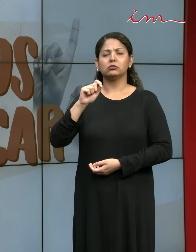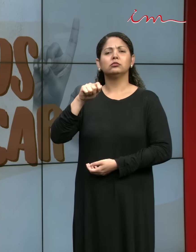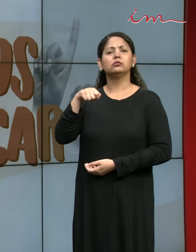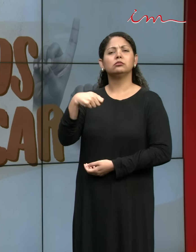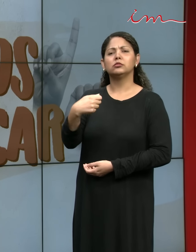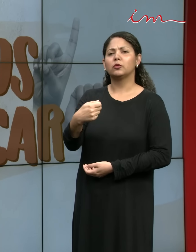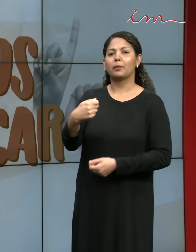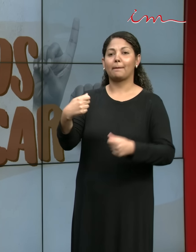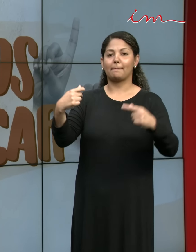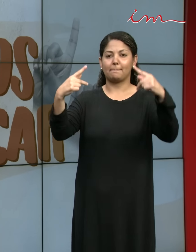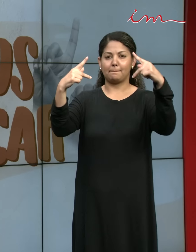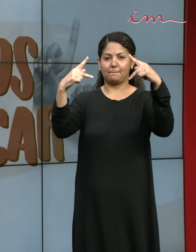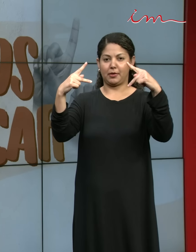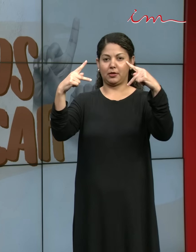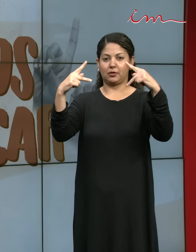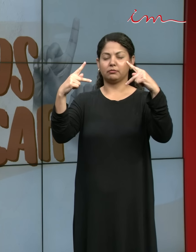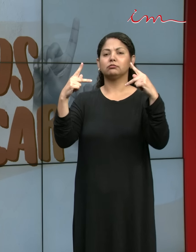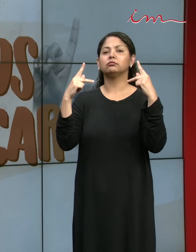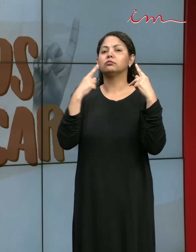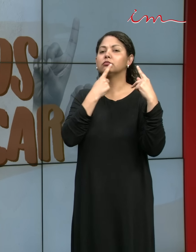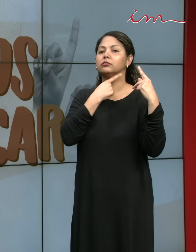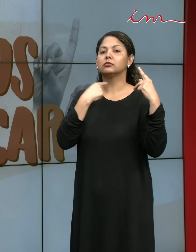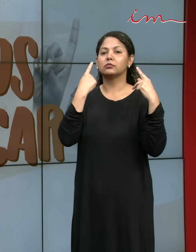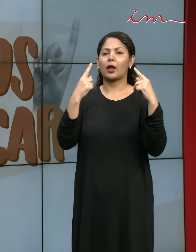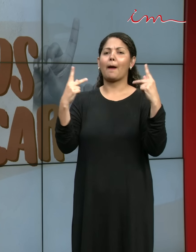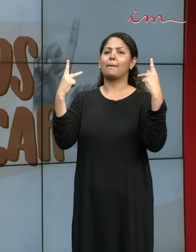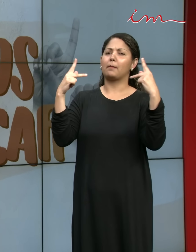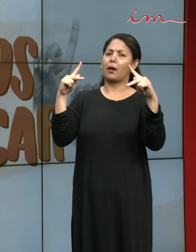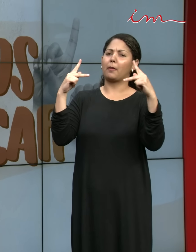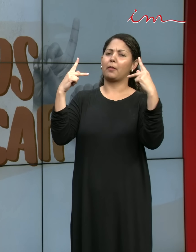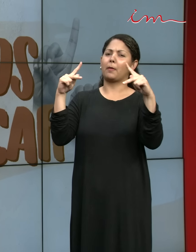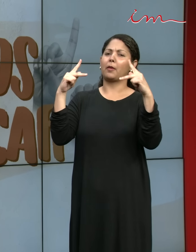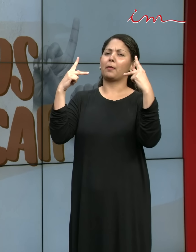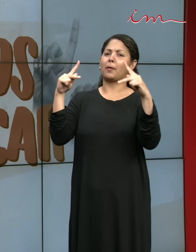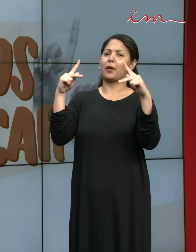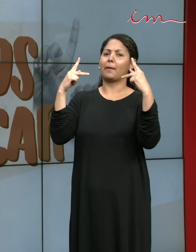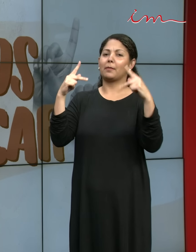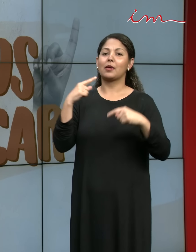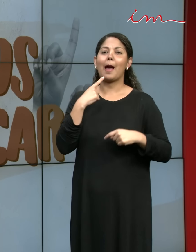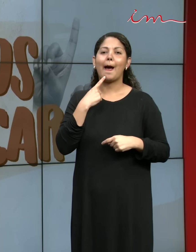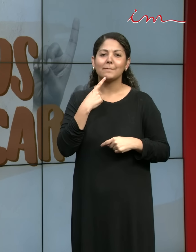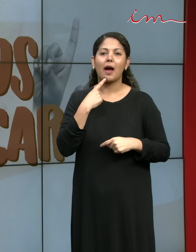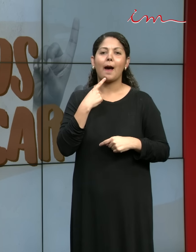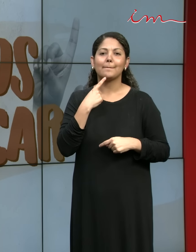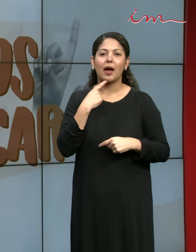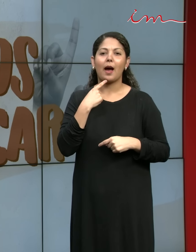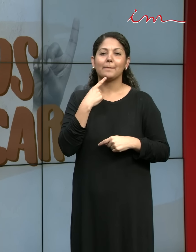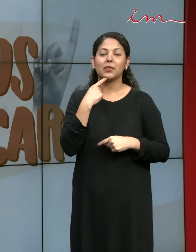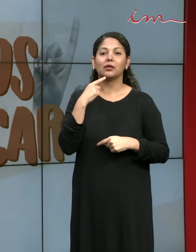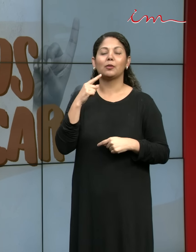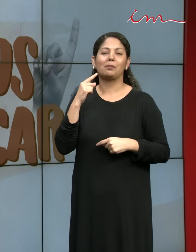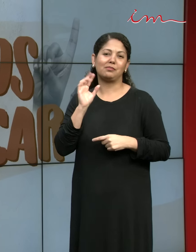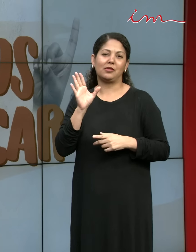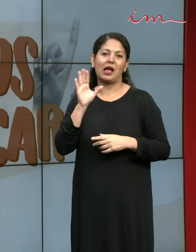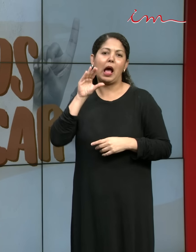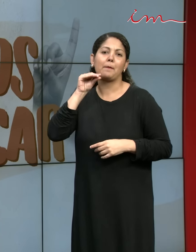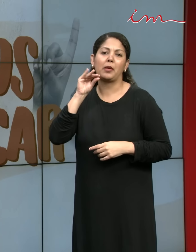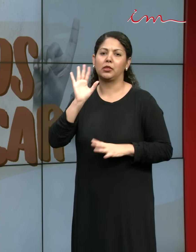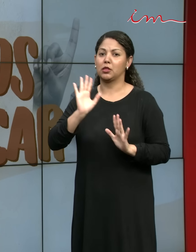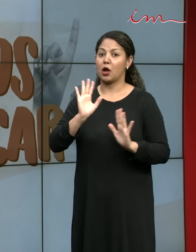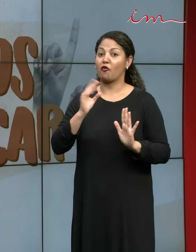Pregação. Sinal, ó, de pregar. Próxima à boca. Olha o movimento dos